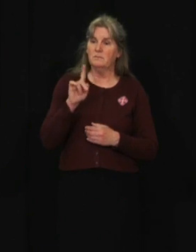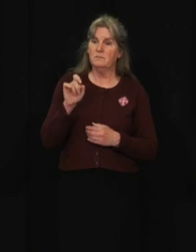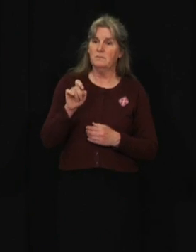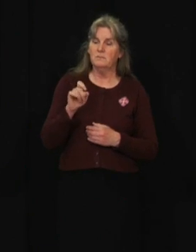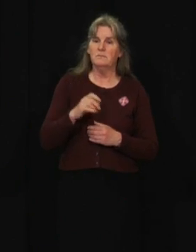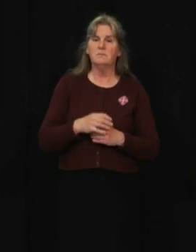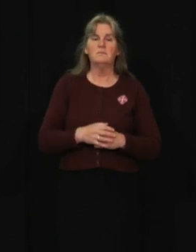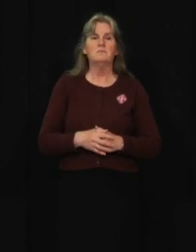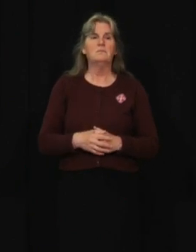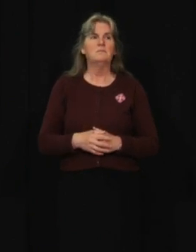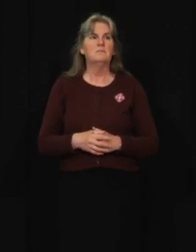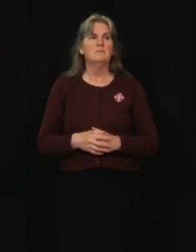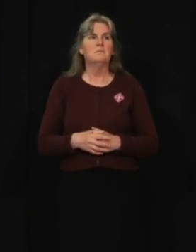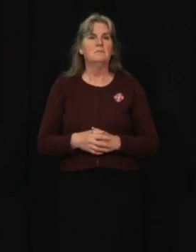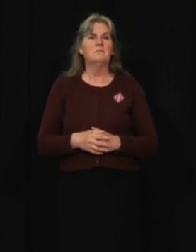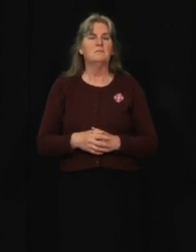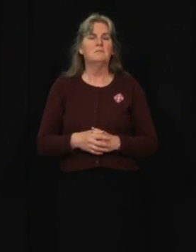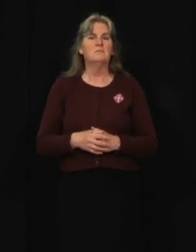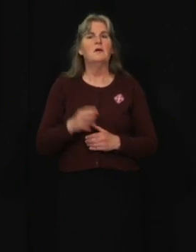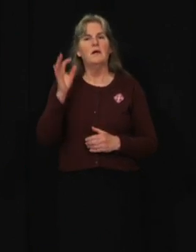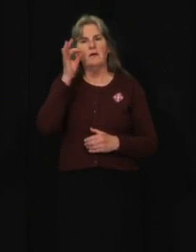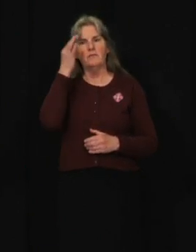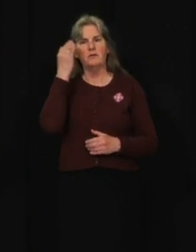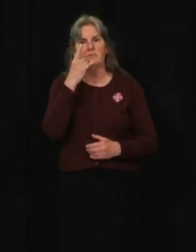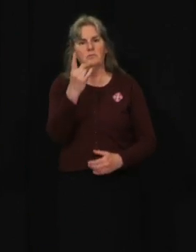Oui, dans la même veine, docteur Hanley,